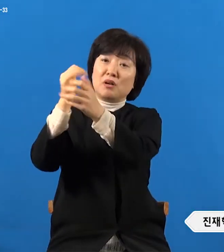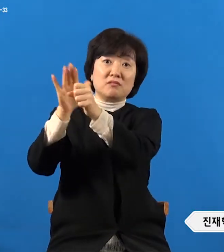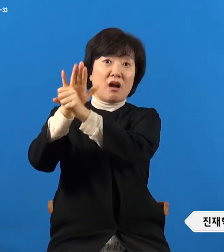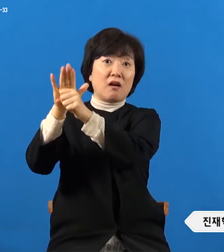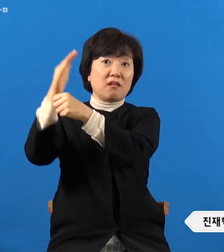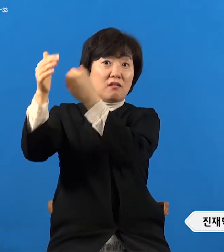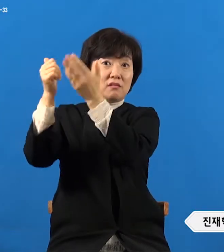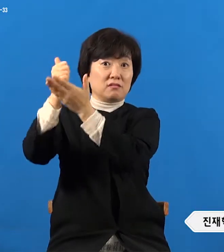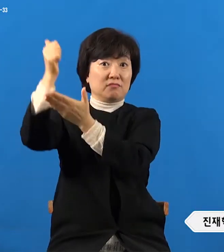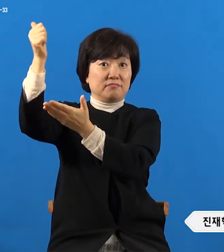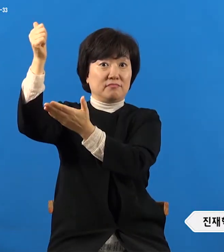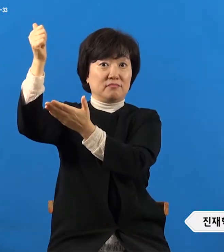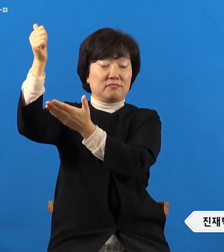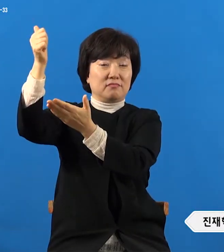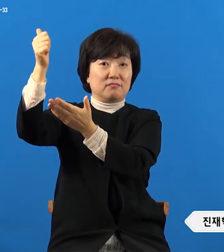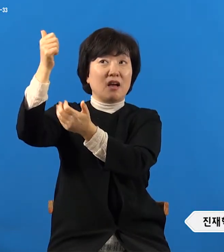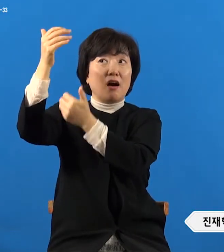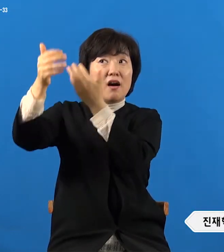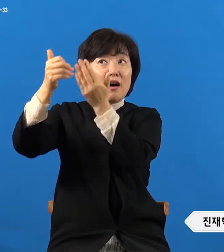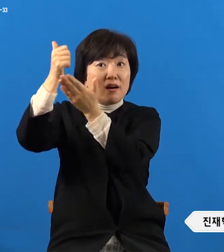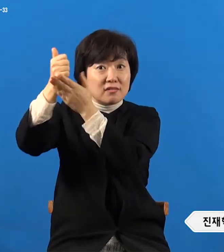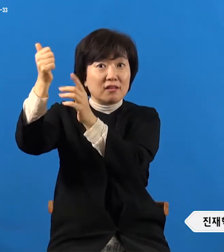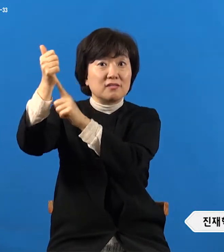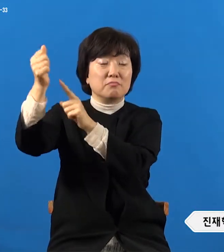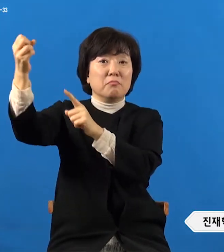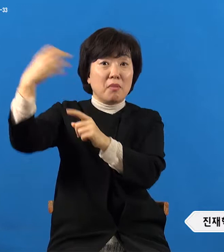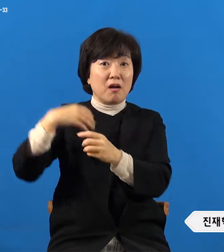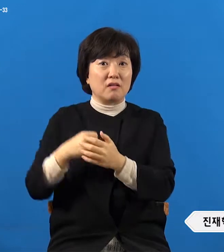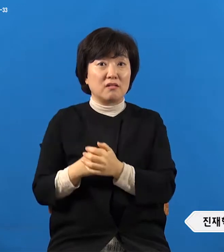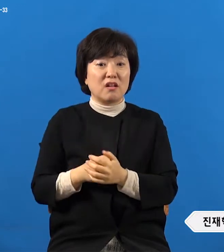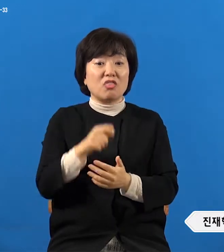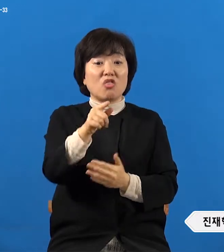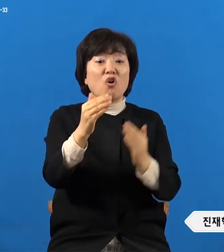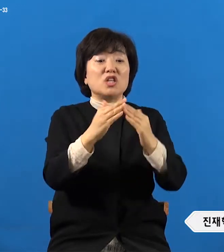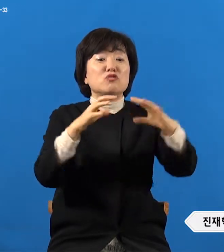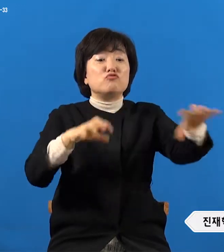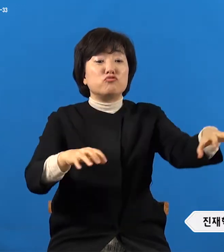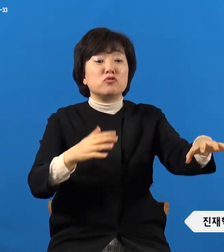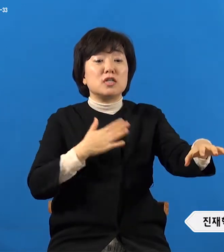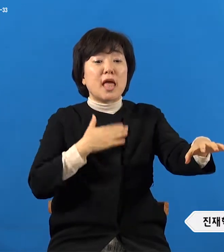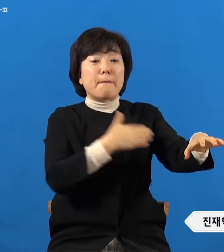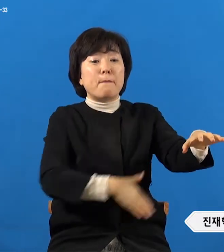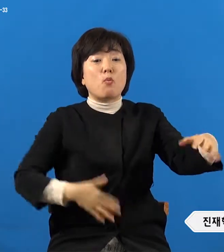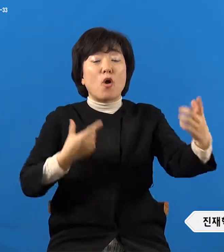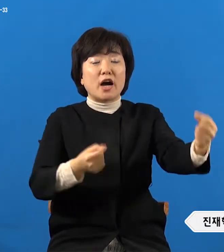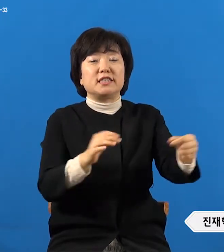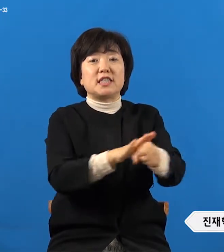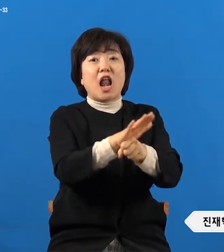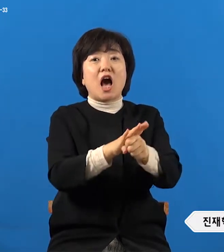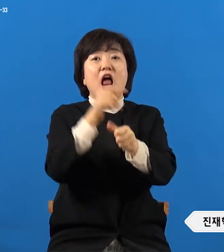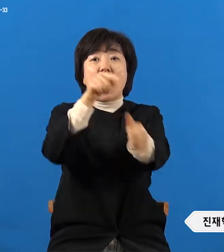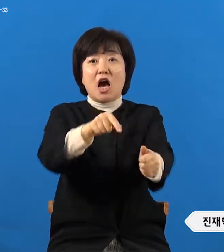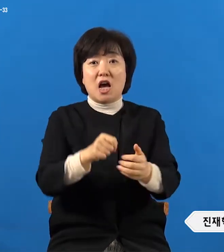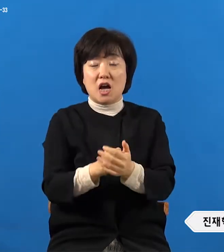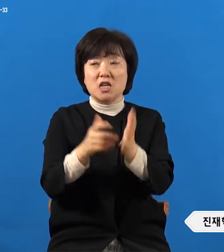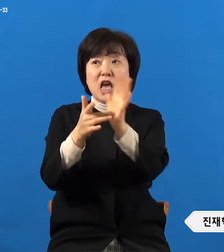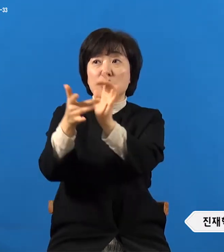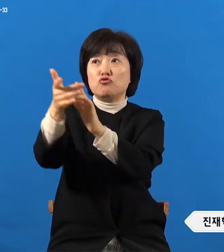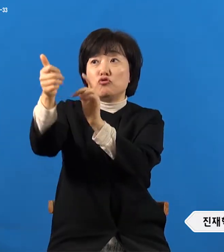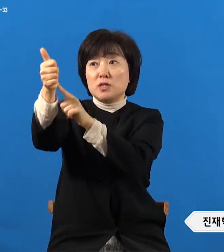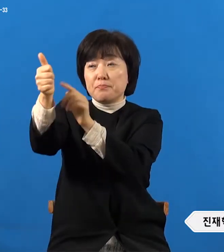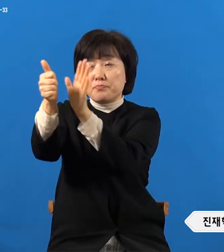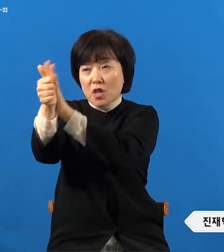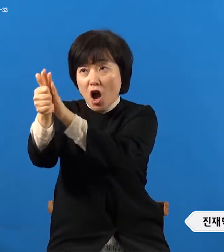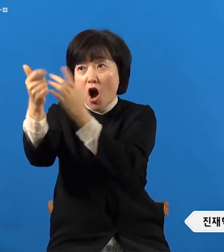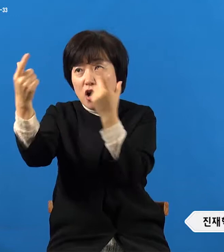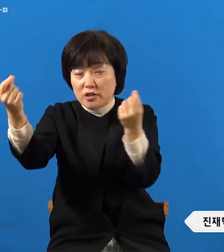말씀하지 않습니까? 하나님께서 우리에게 말씀하십니다. 내 이웃을 내 몸처럼 사랑하라고. 죽게 하듯 그렇게